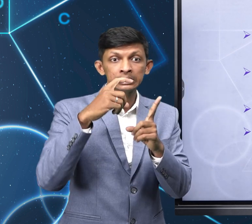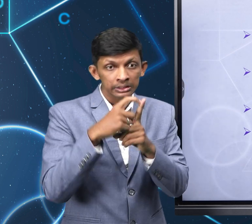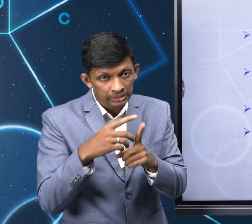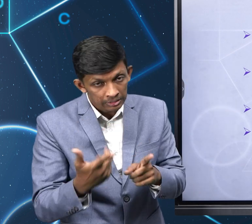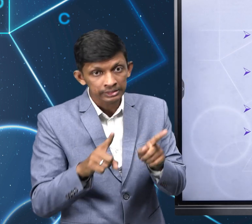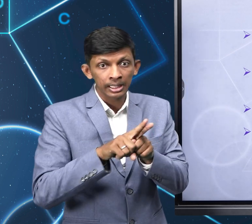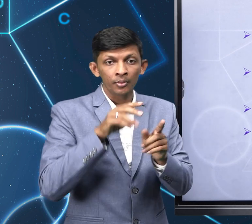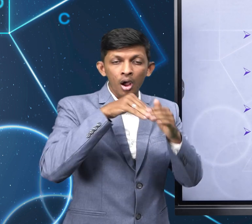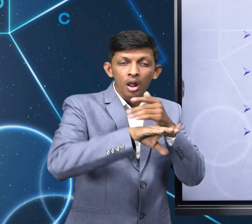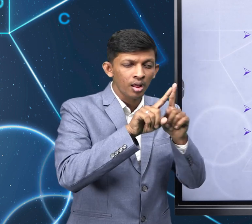ओळखा.